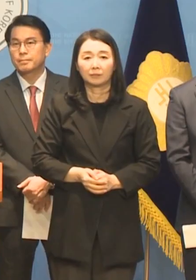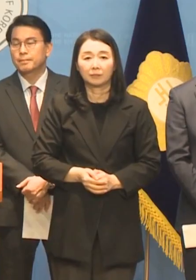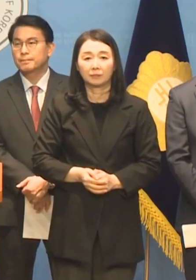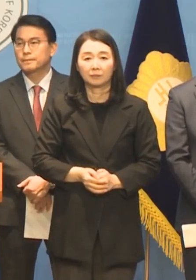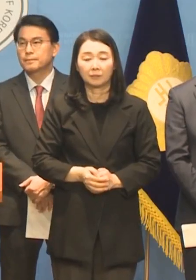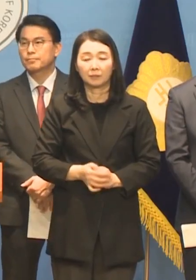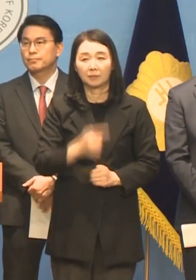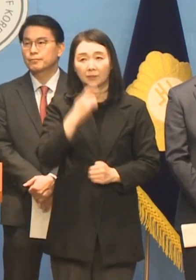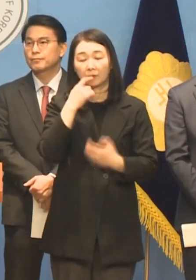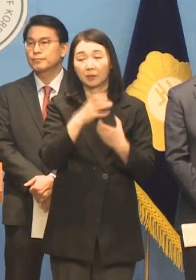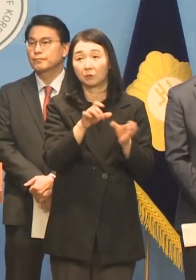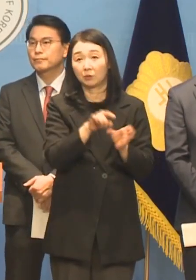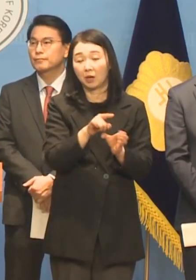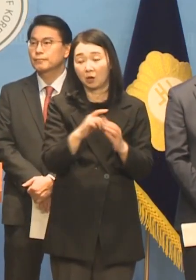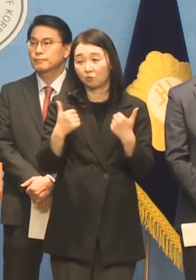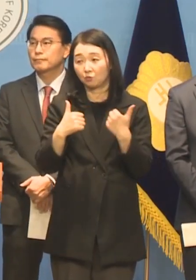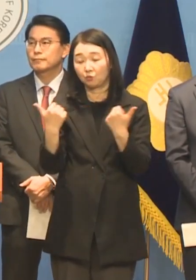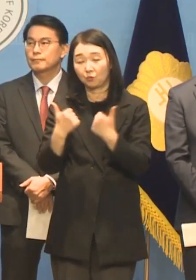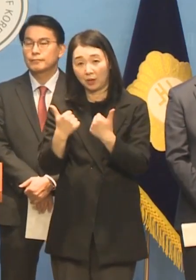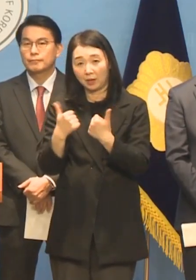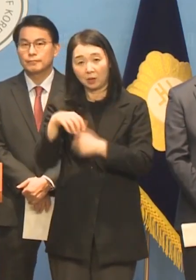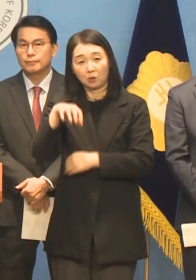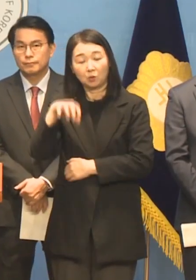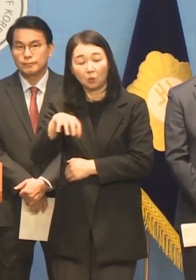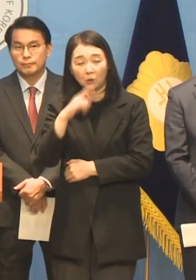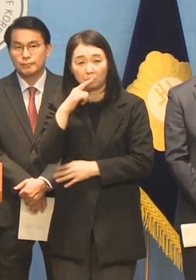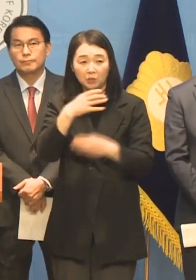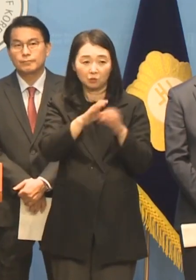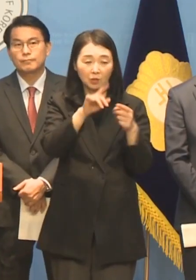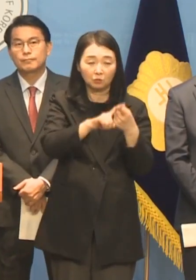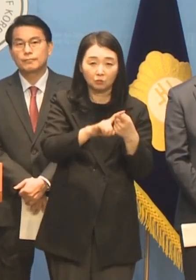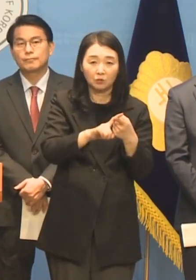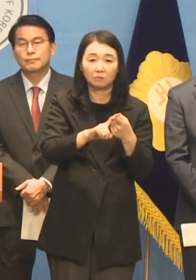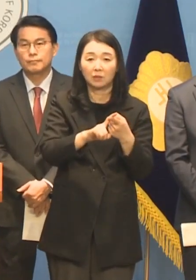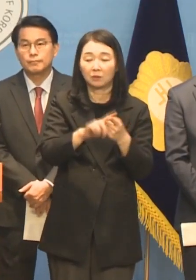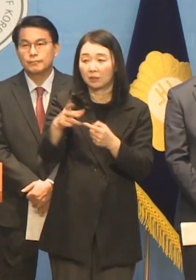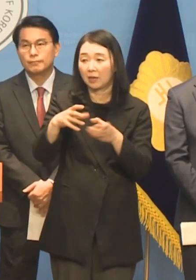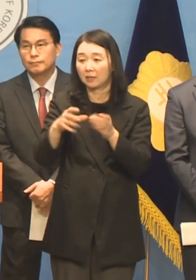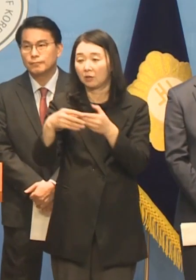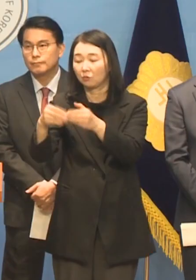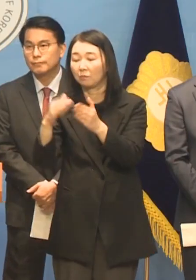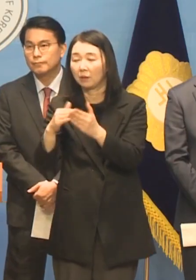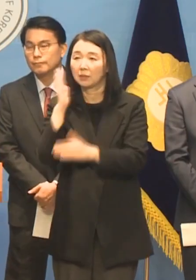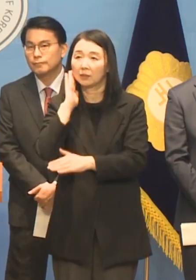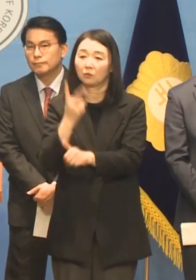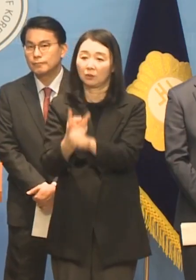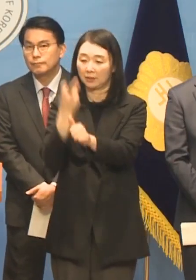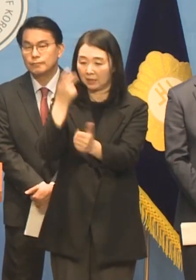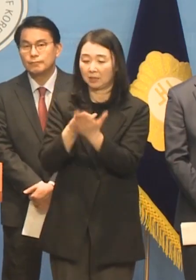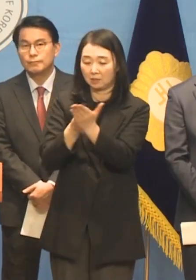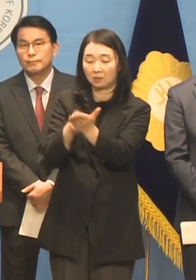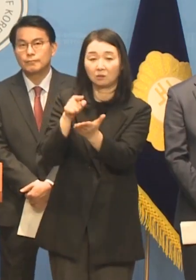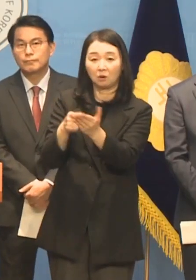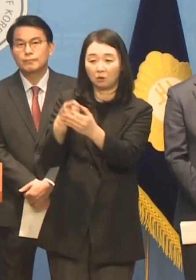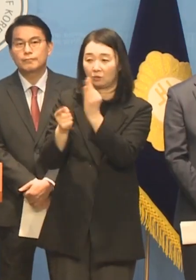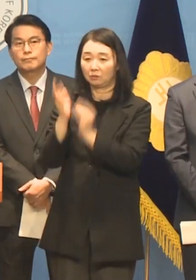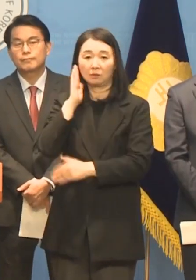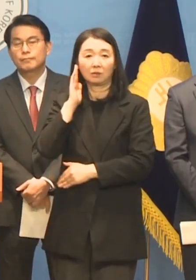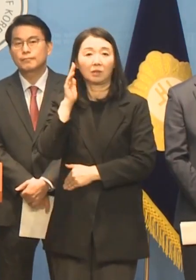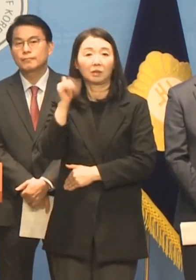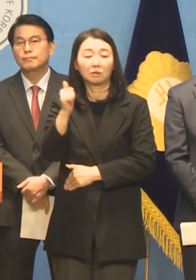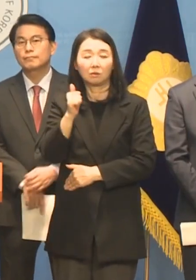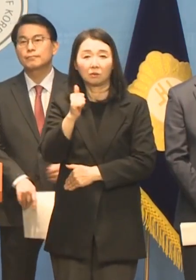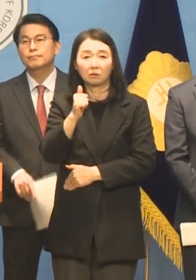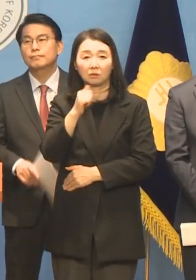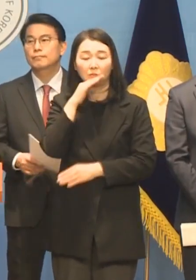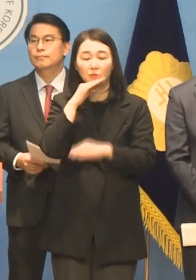그들은 국회에서 민주당 중심의 야당이 주도한 대통령 탄핵 소추안에 윤석열 대통령이